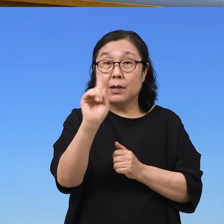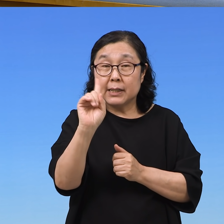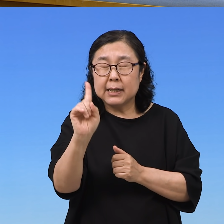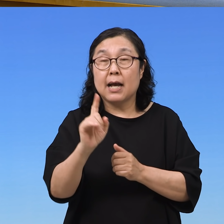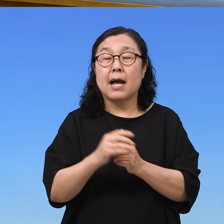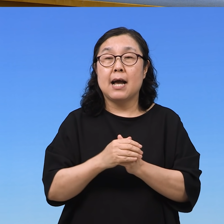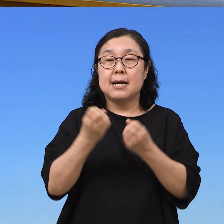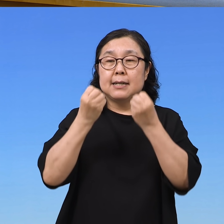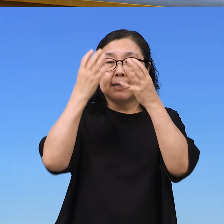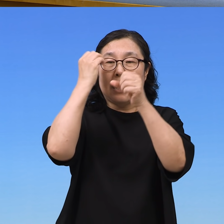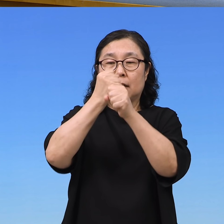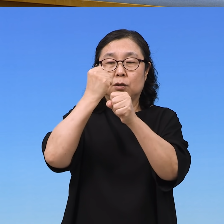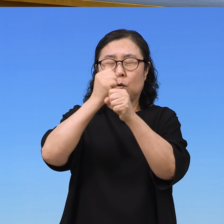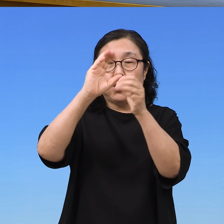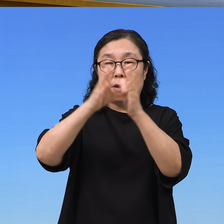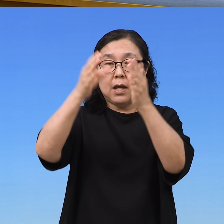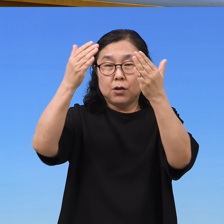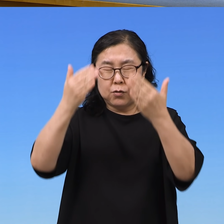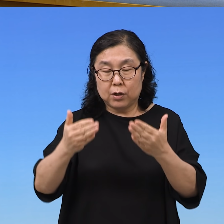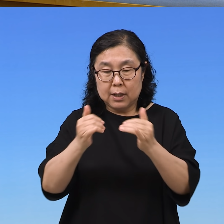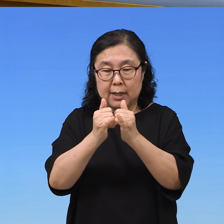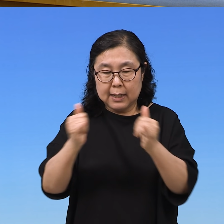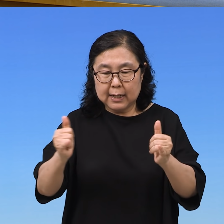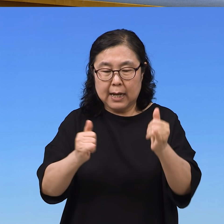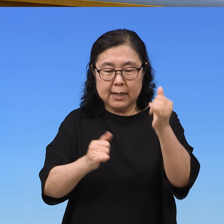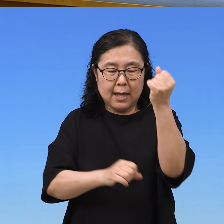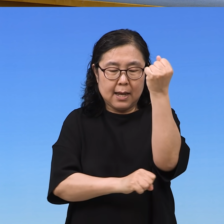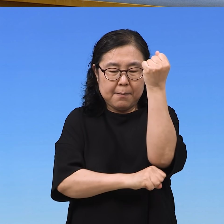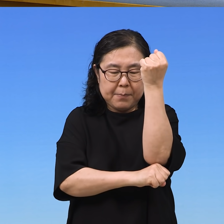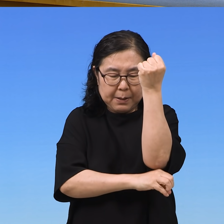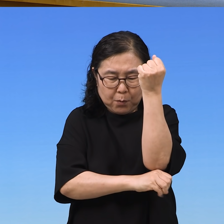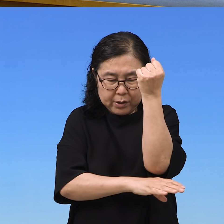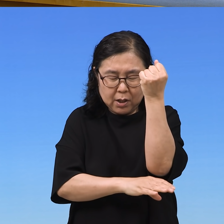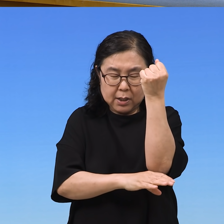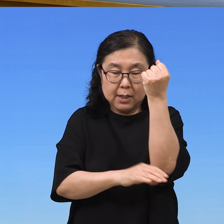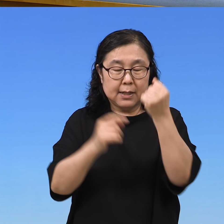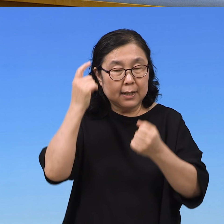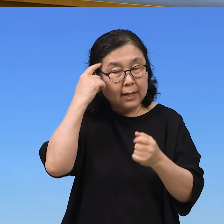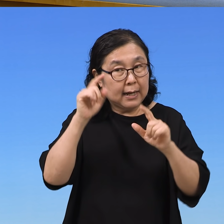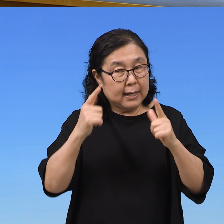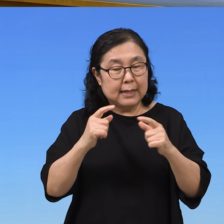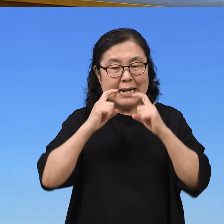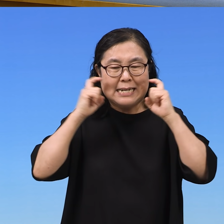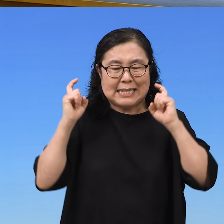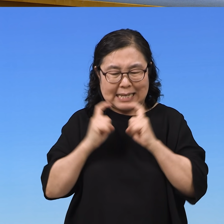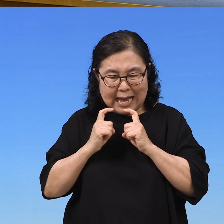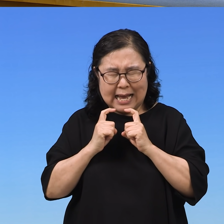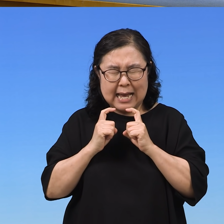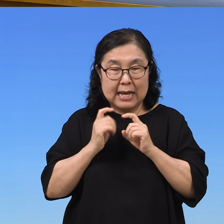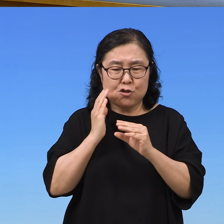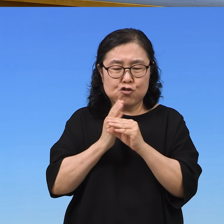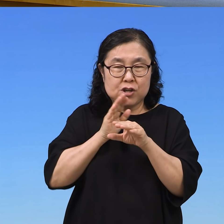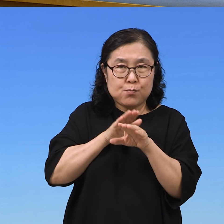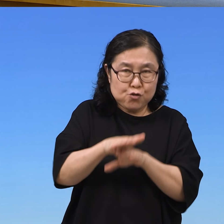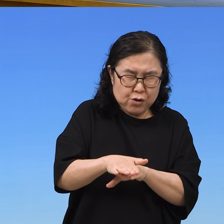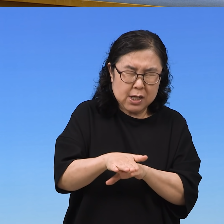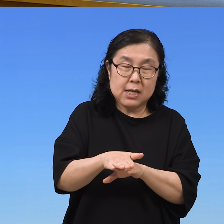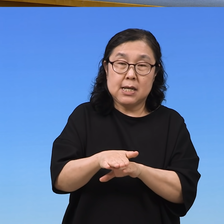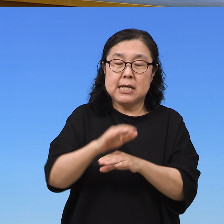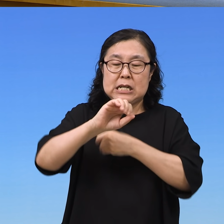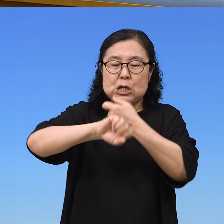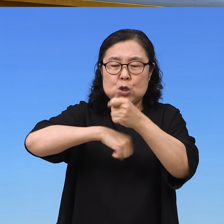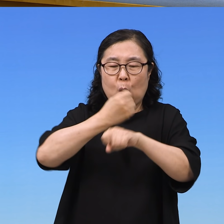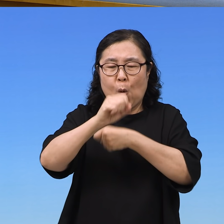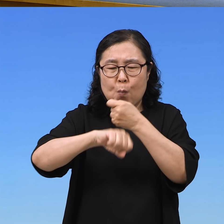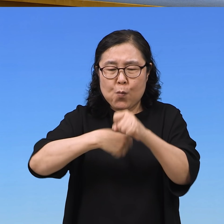욕망이란 창조 때 주어진 인간 본성이 아니라 이기적 동물로 타락함으로